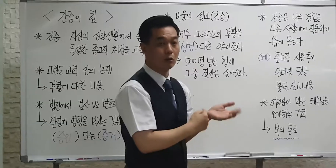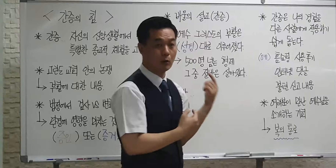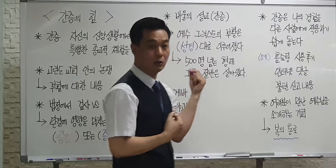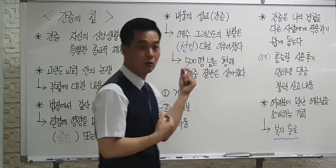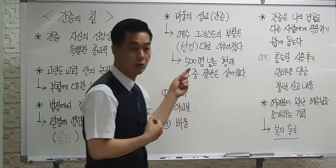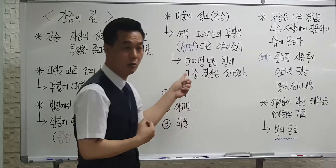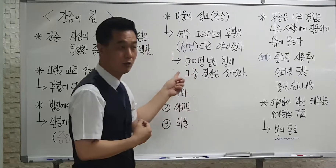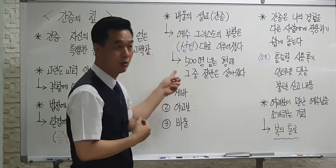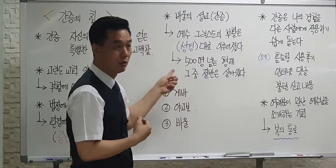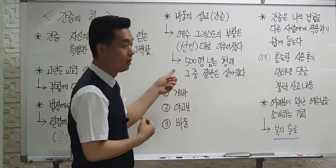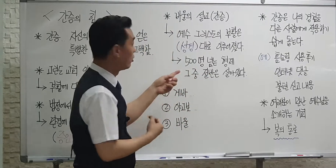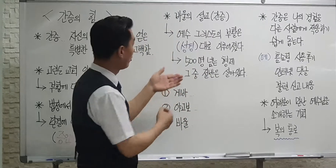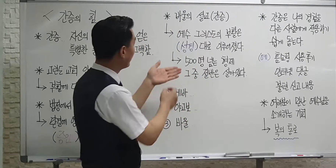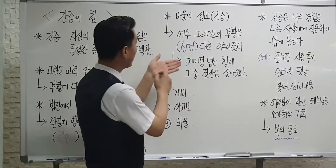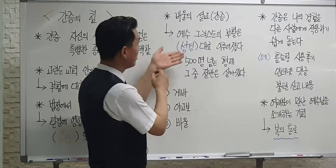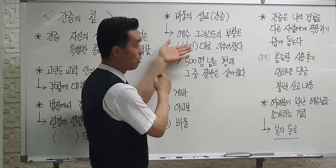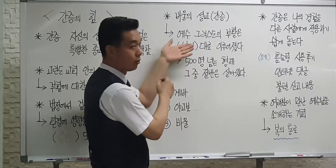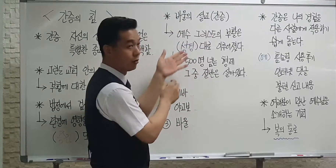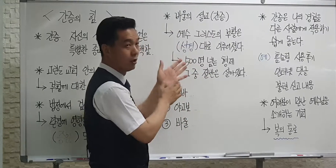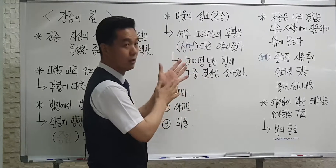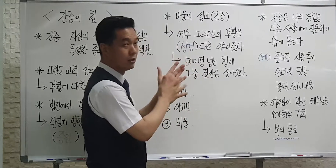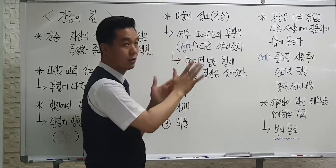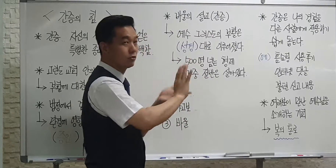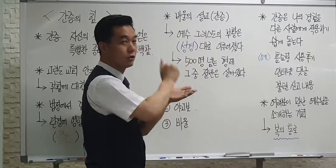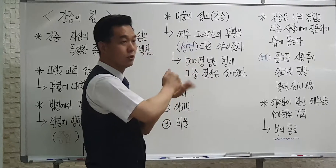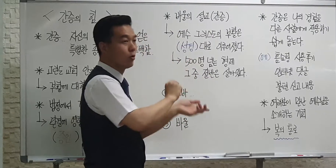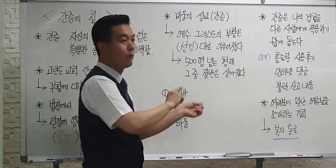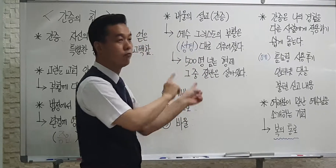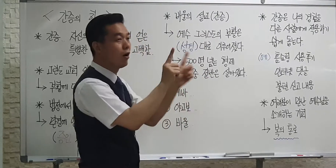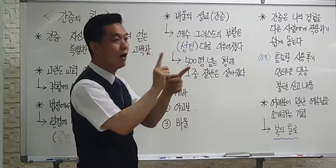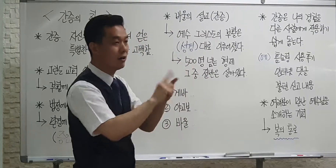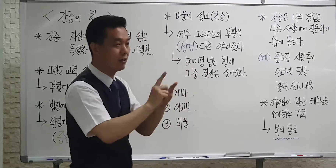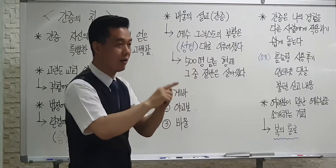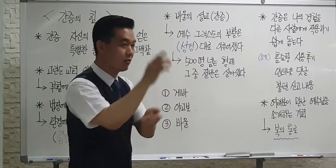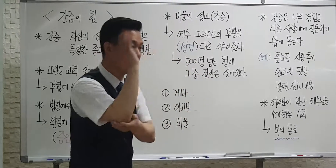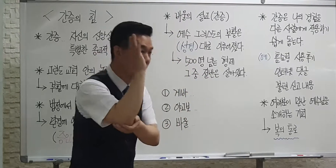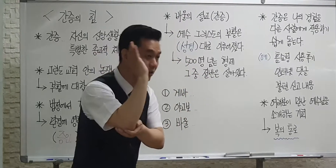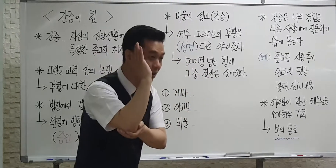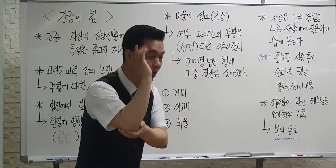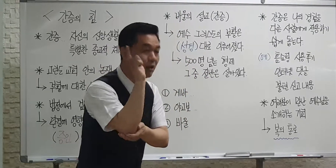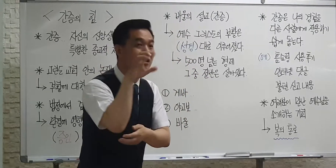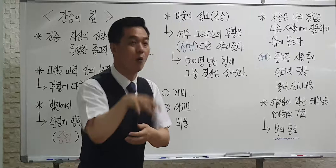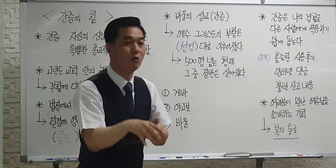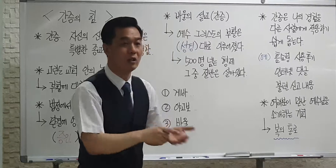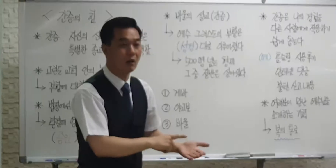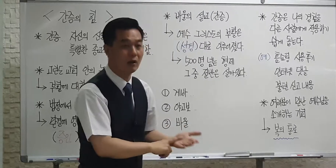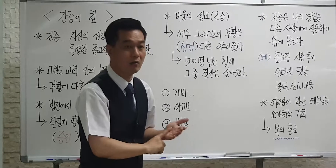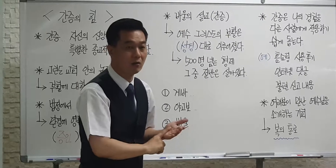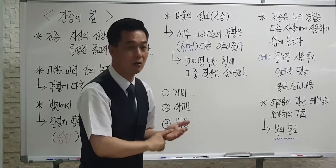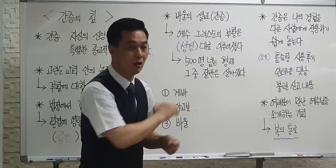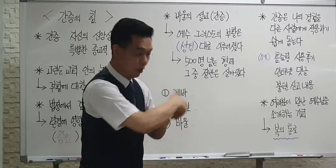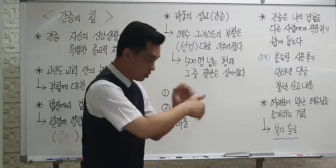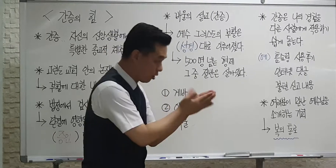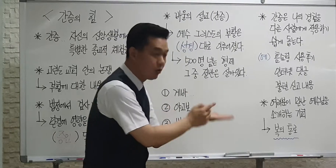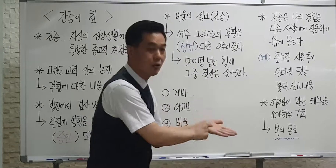똑같은 거거든요. 여기서 마찬가지예요. 예수 그리스도의 부활에 대해서 얘기할 때 이게 어디에 나와요? 성경에